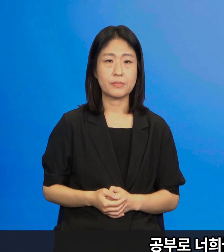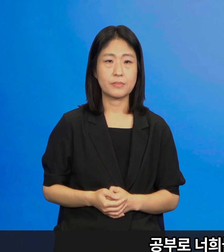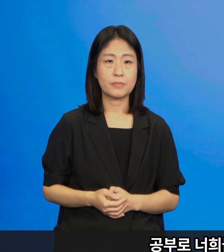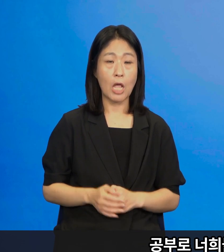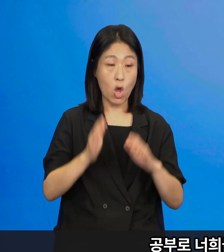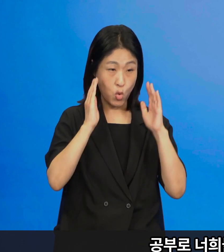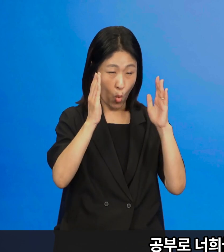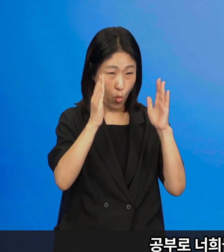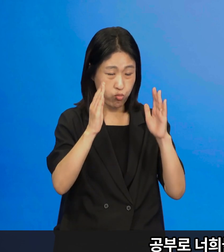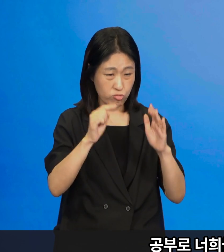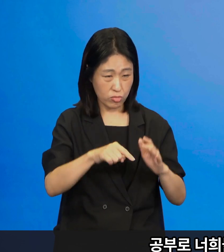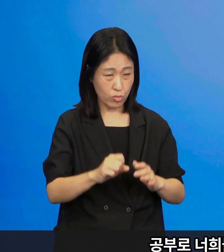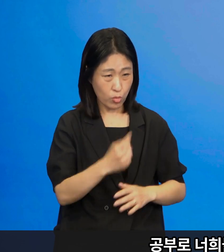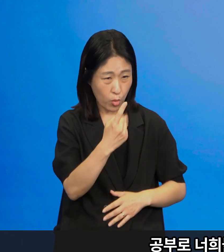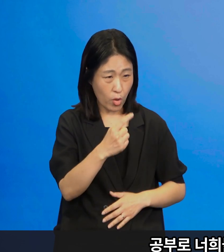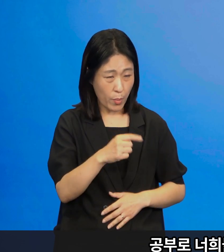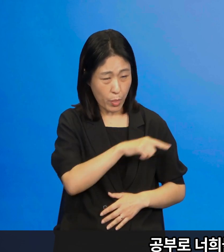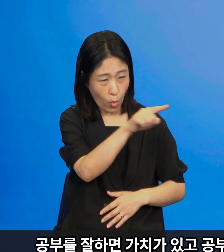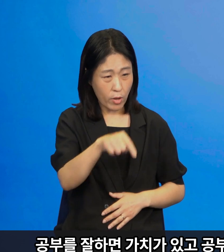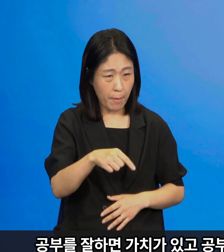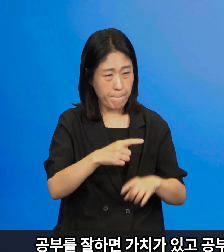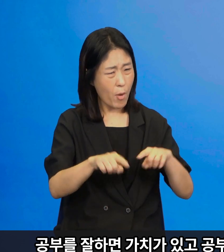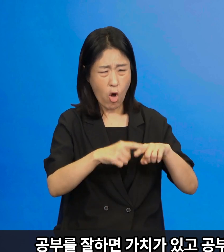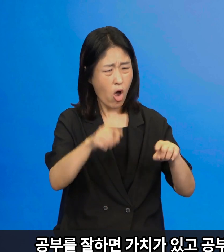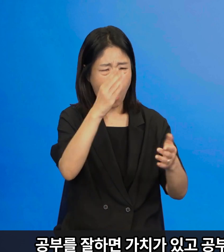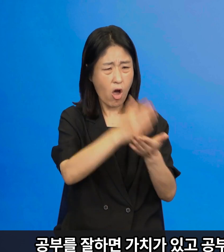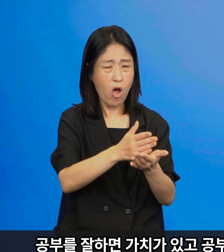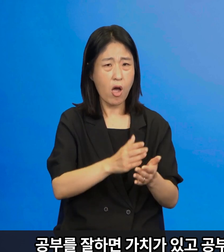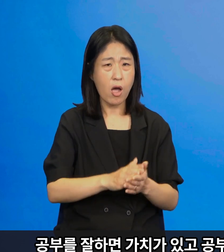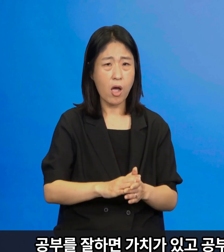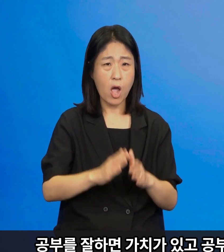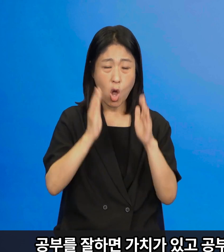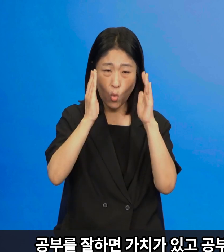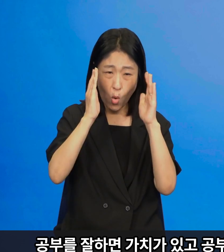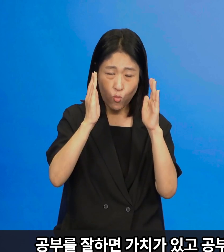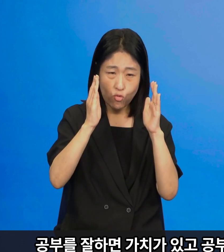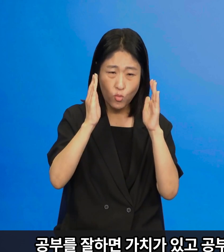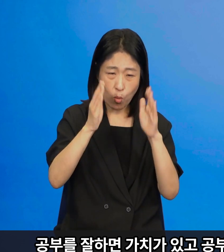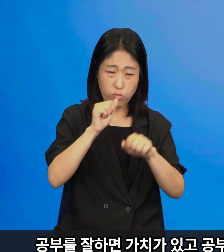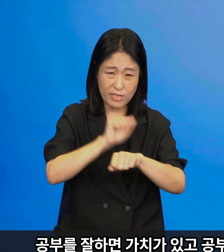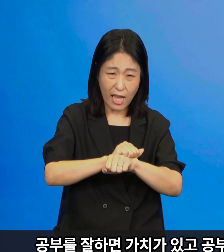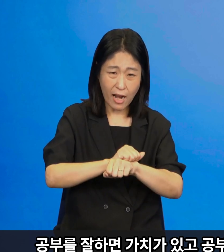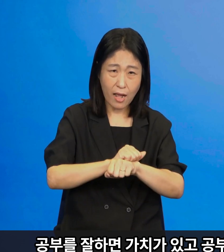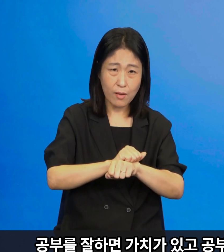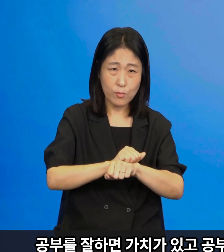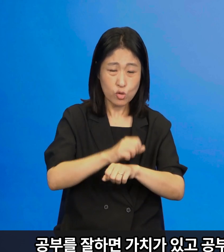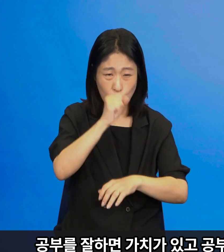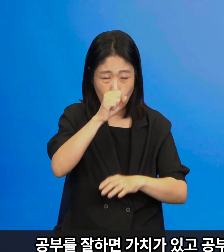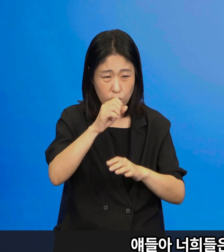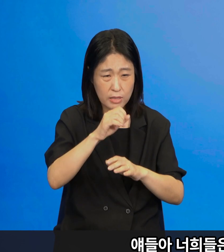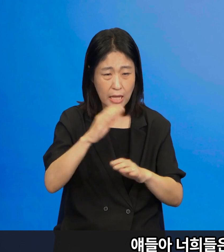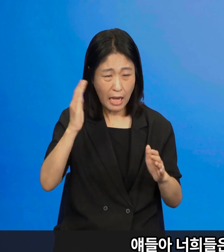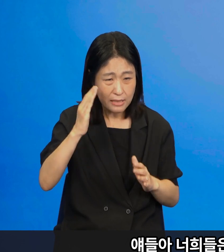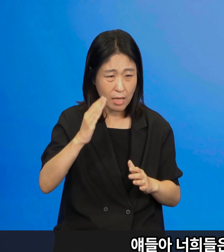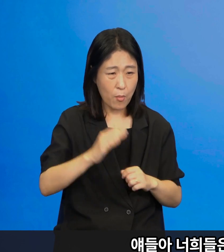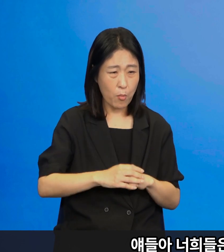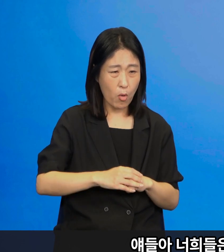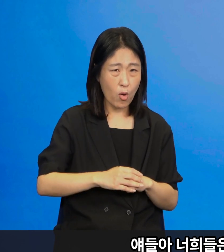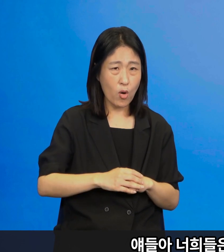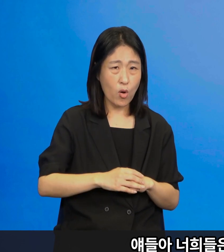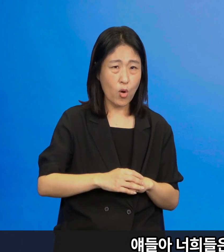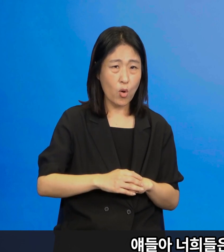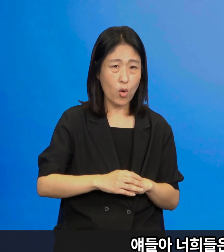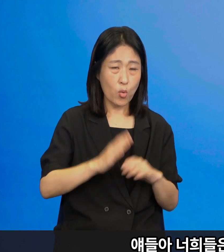공부로 너희들을 재단하지 마. 공부를 잘하면 가치가 있고 공부를 못하면 무가치하고 그거 아니야. 얘들아,